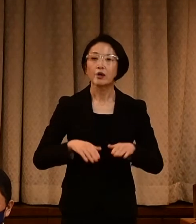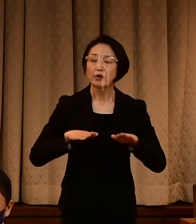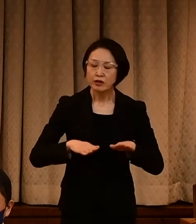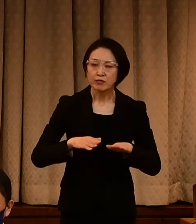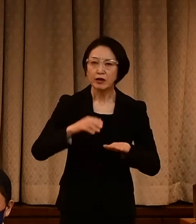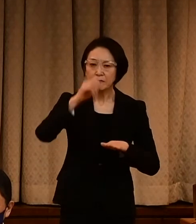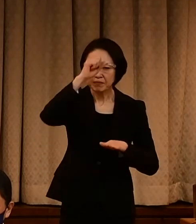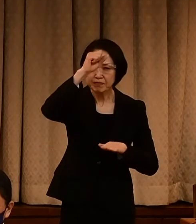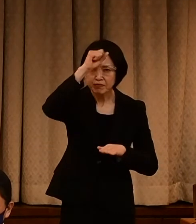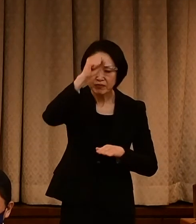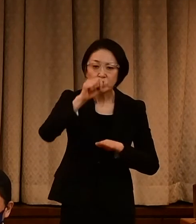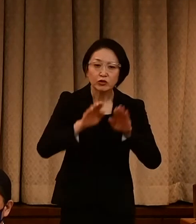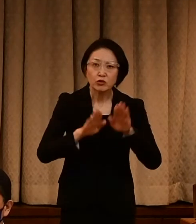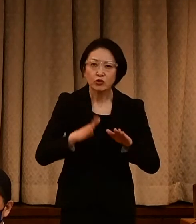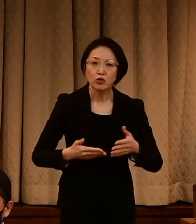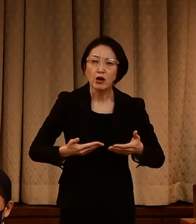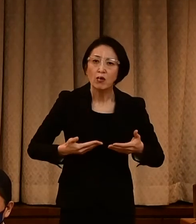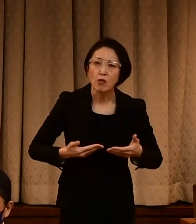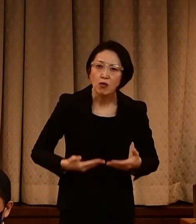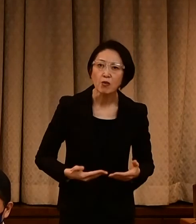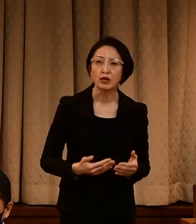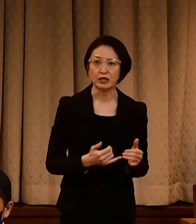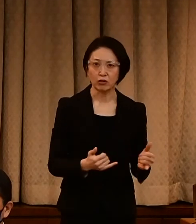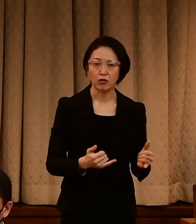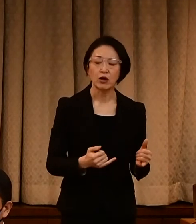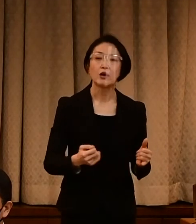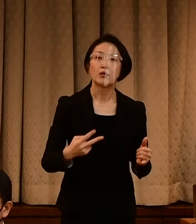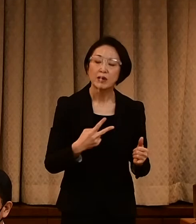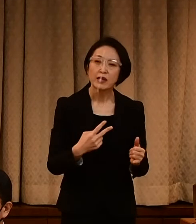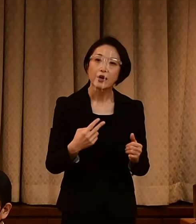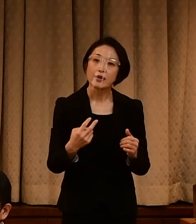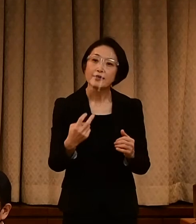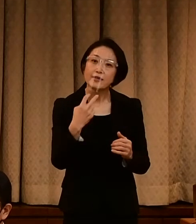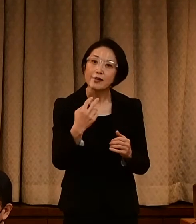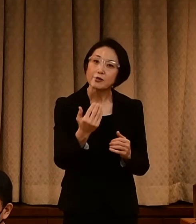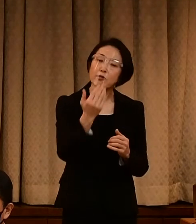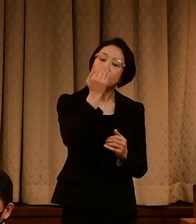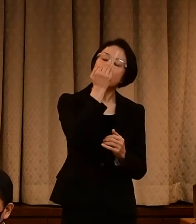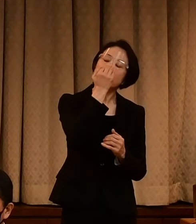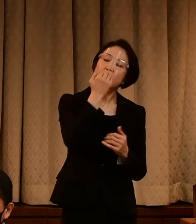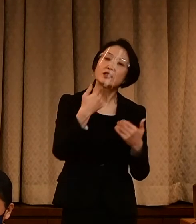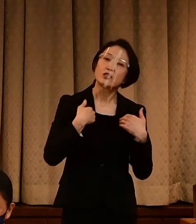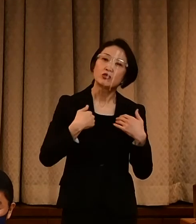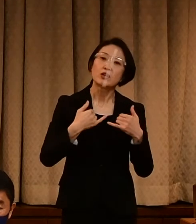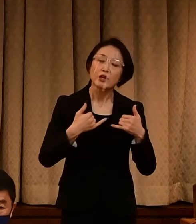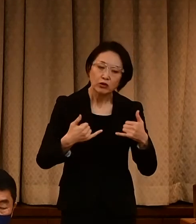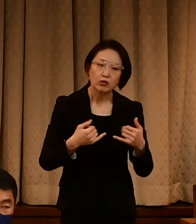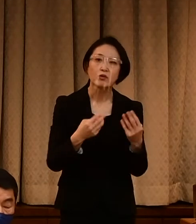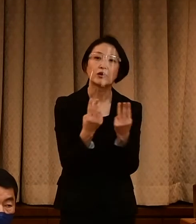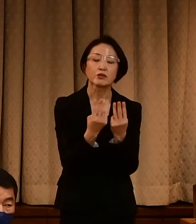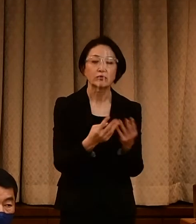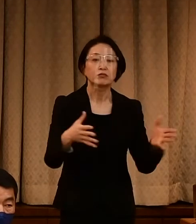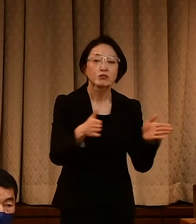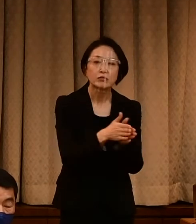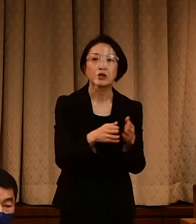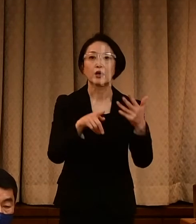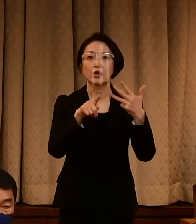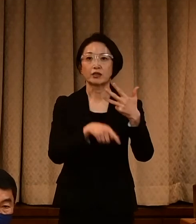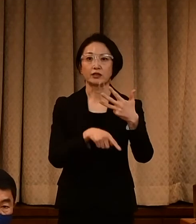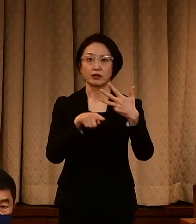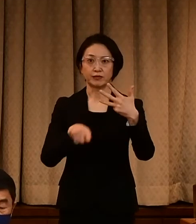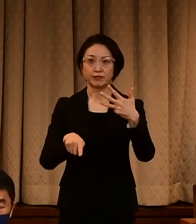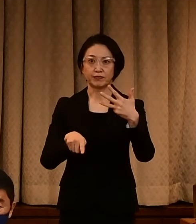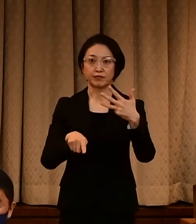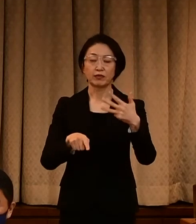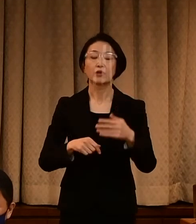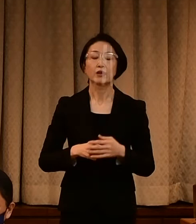等症の2の方ですね、酸素が必要な方、合わせて8人という状況であるということ、そして、まん延防止等